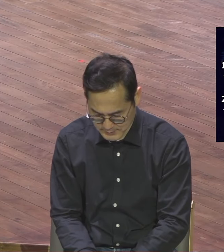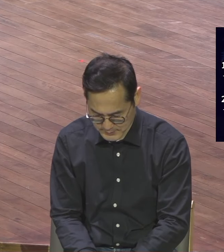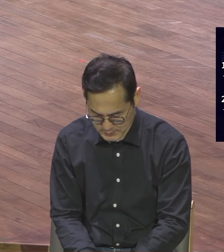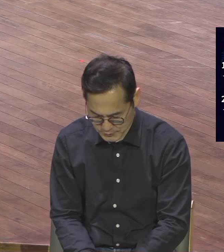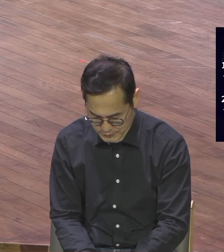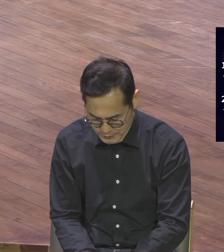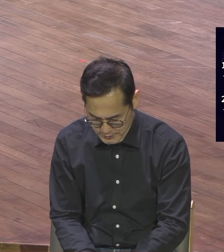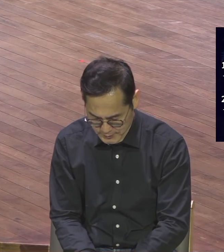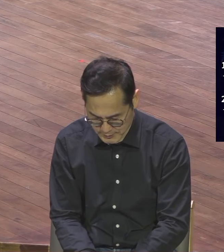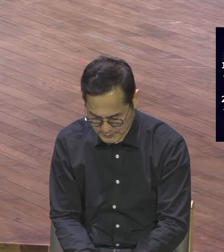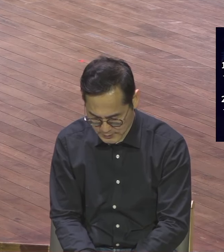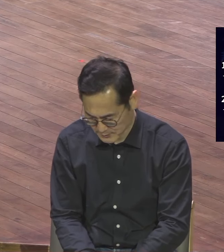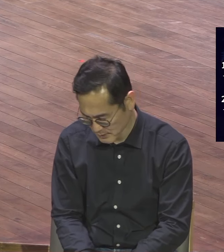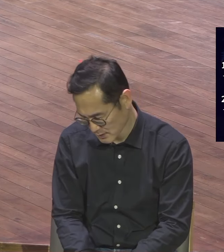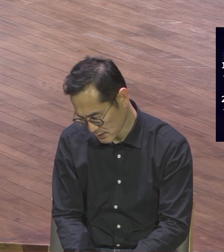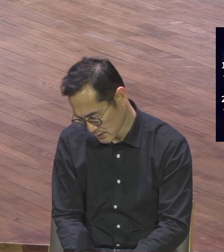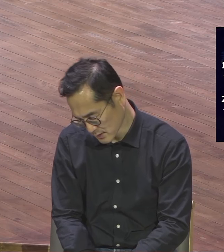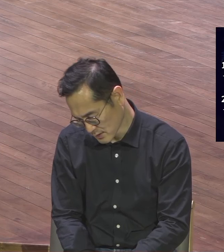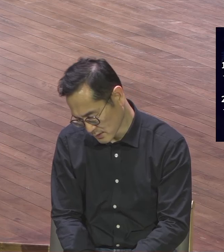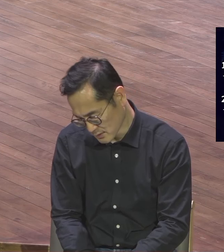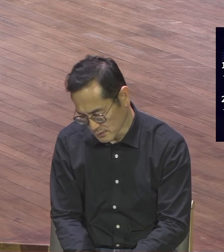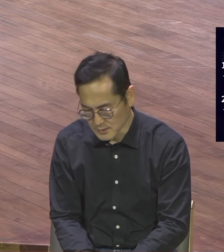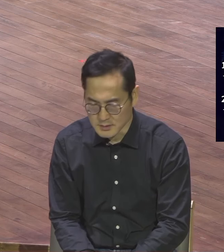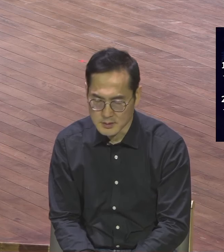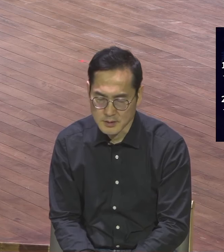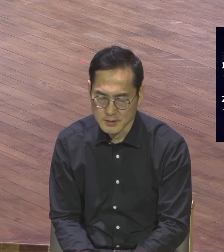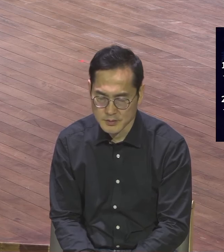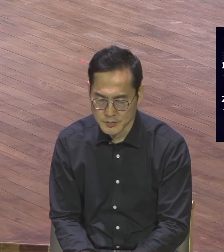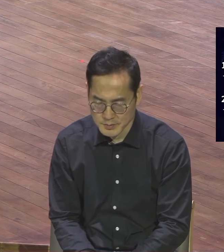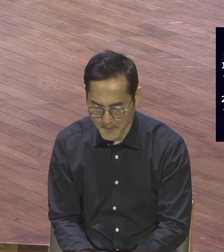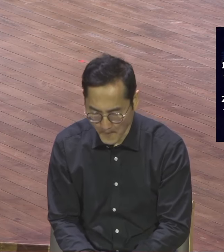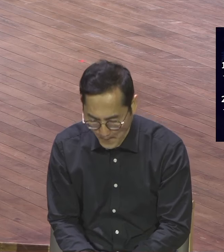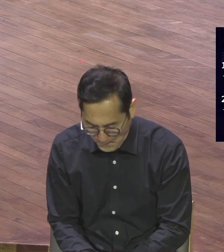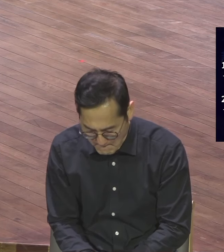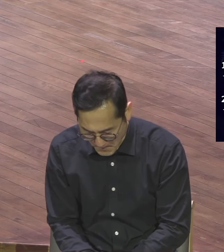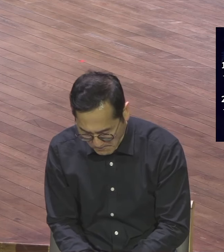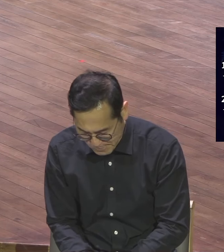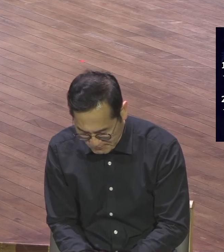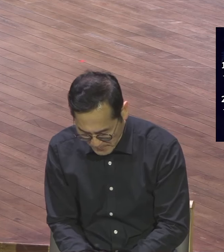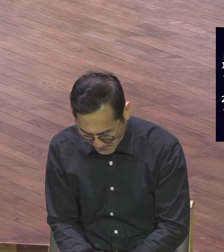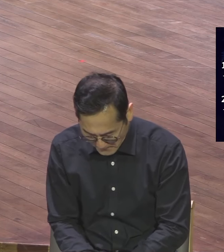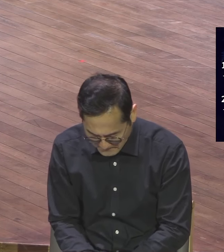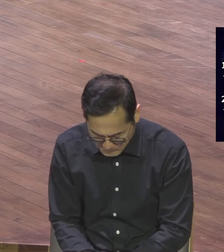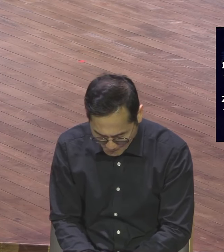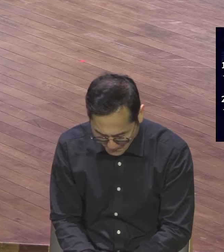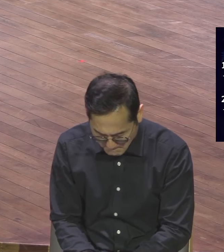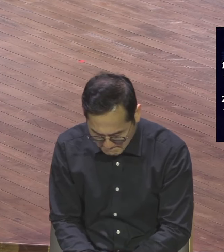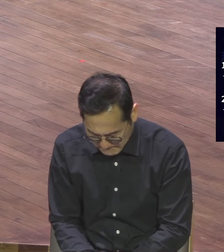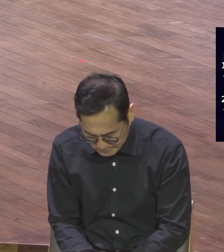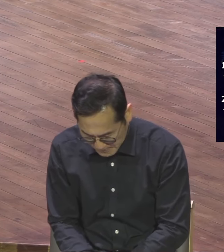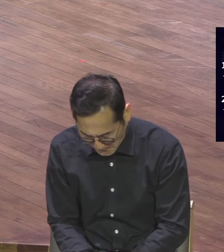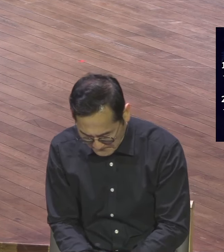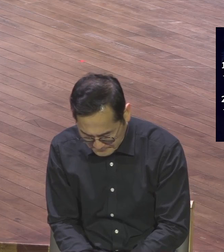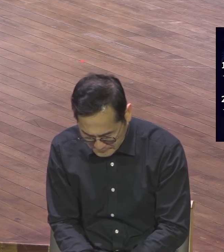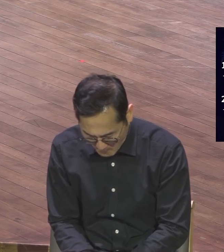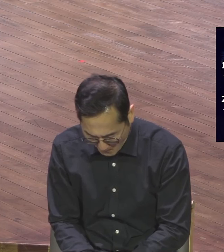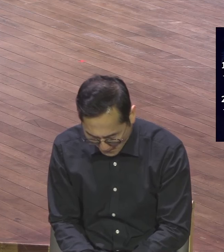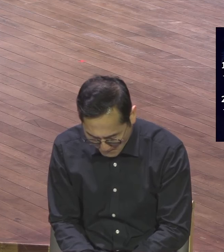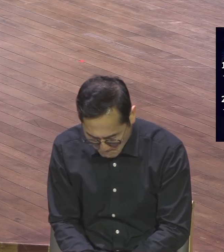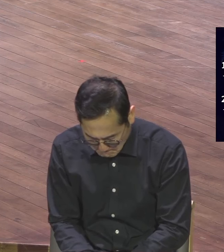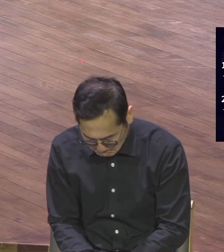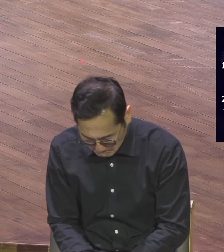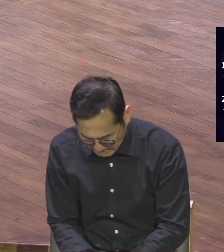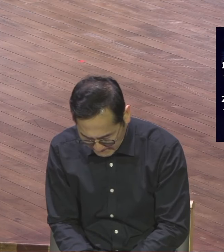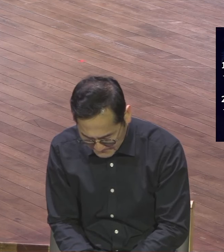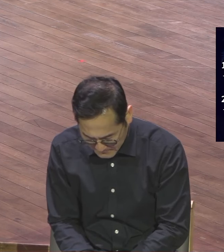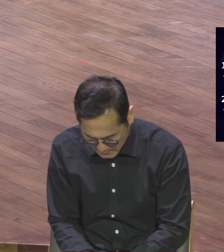밤에 하나님이 주시는 이 말씀을 붙들고 모든 성도들이다 하나님의 마음을